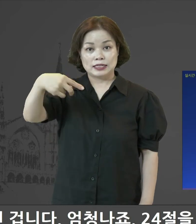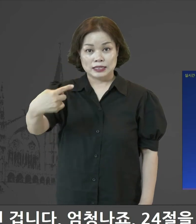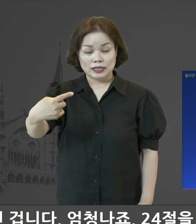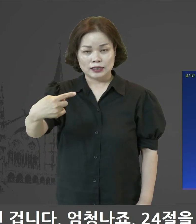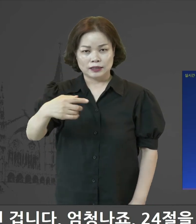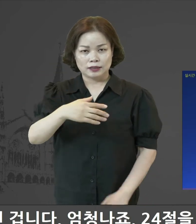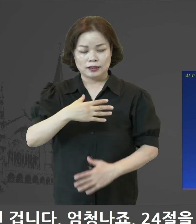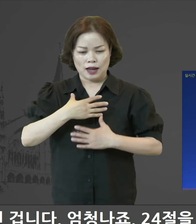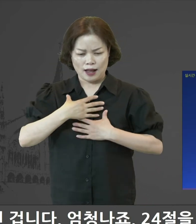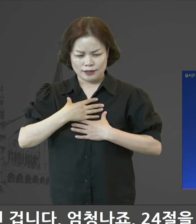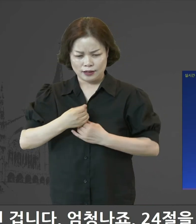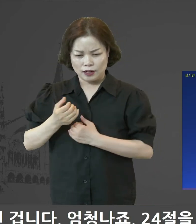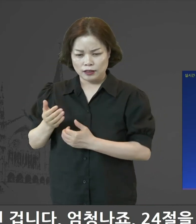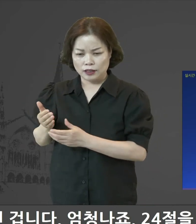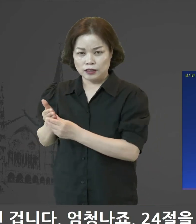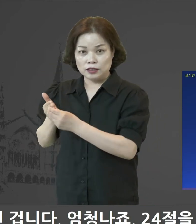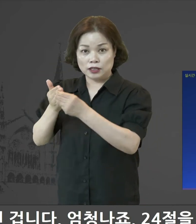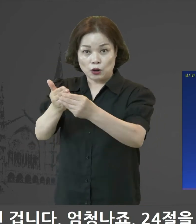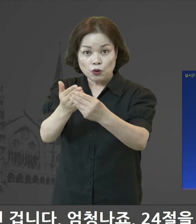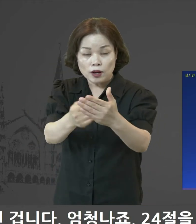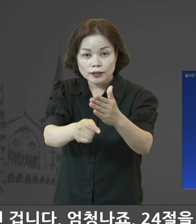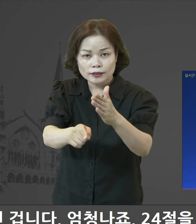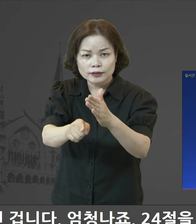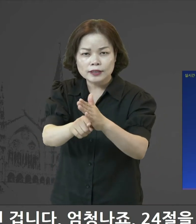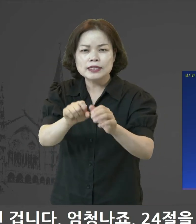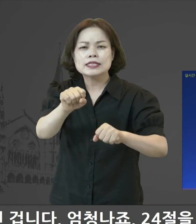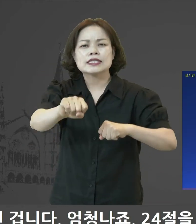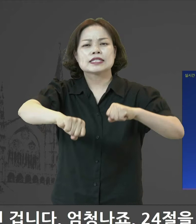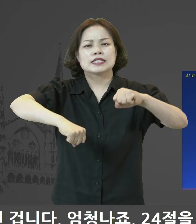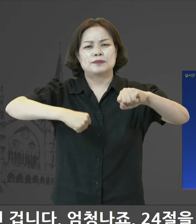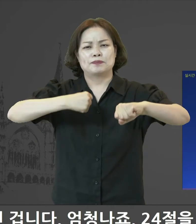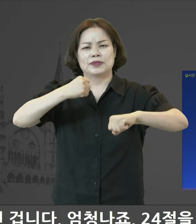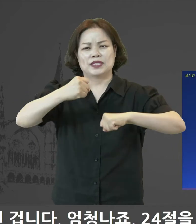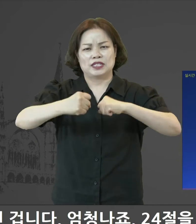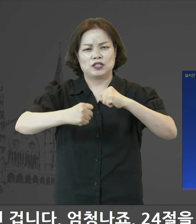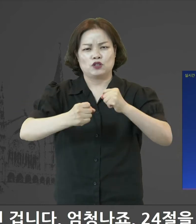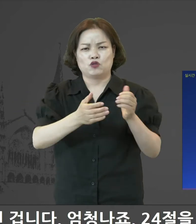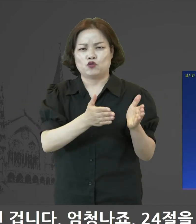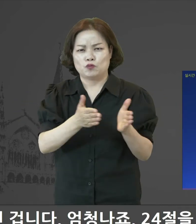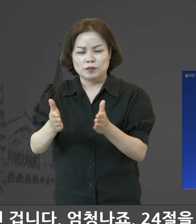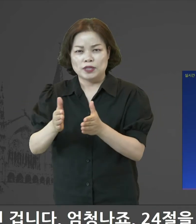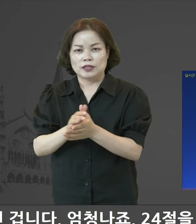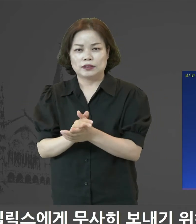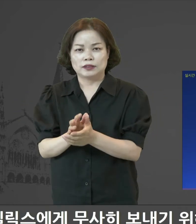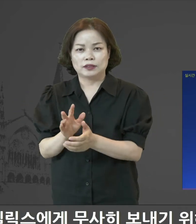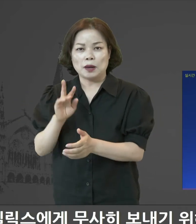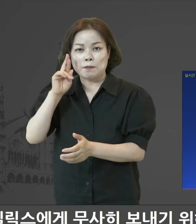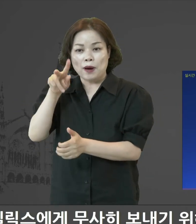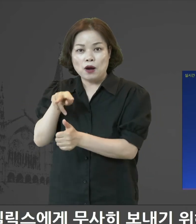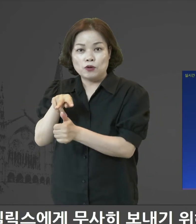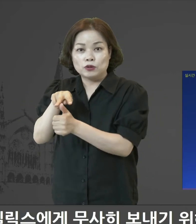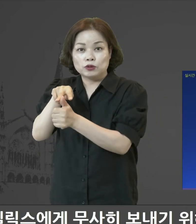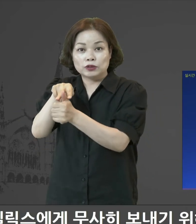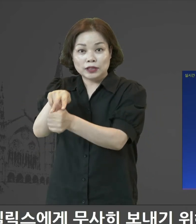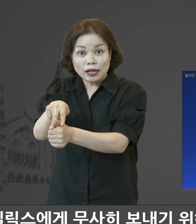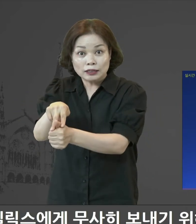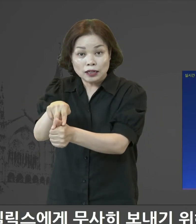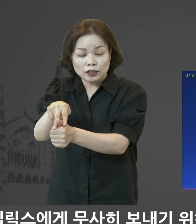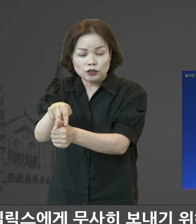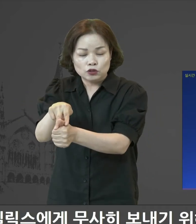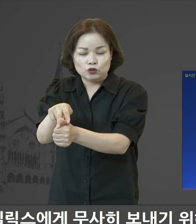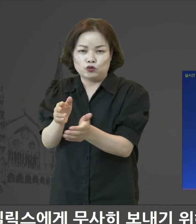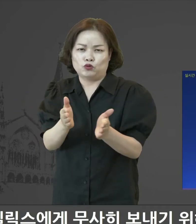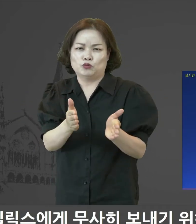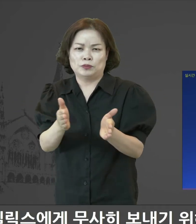무사히 보내기 위해서 짐승을 준비했다. 탈 것을 준비한 겁니다. 바울이 죄수에게 탈 것까지 제공을